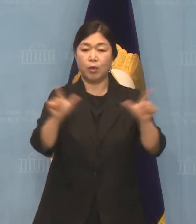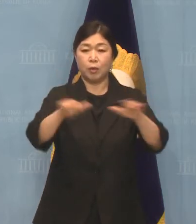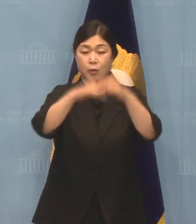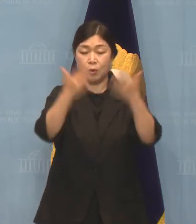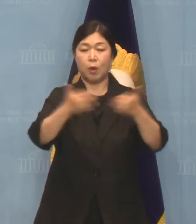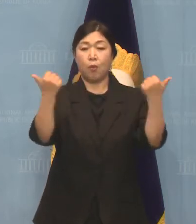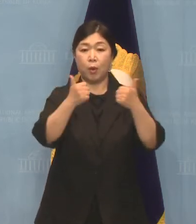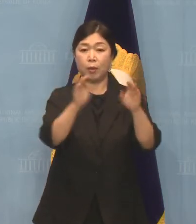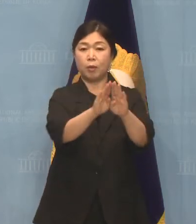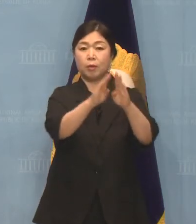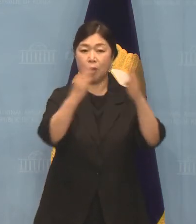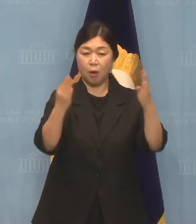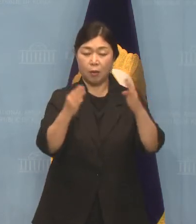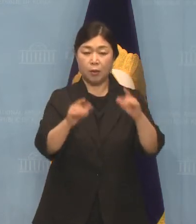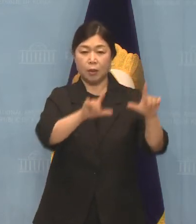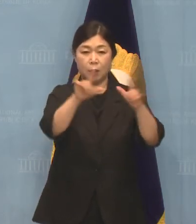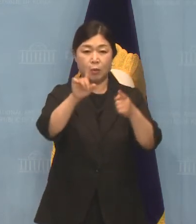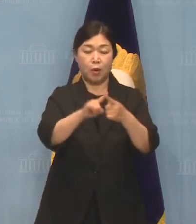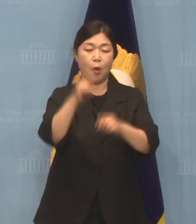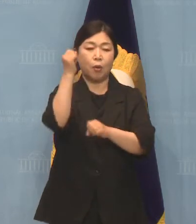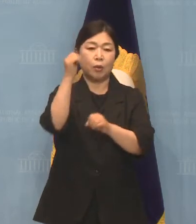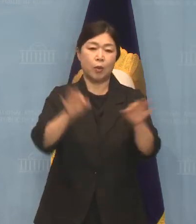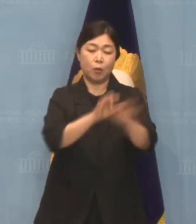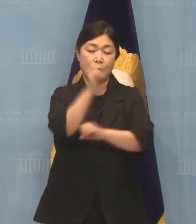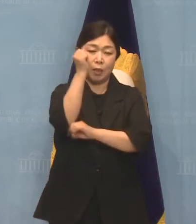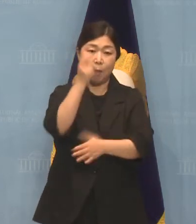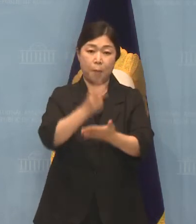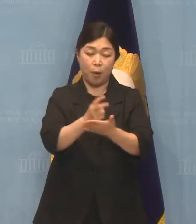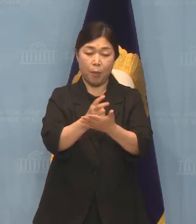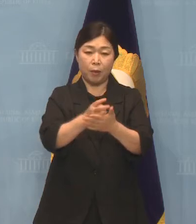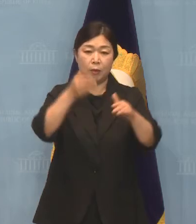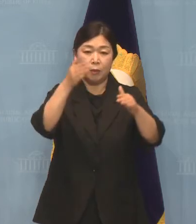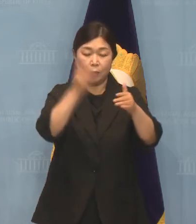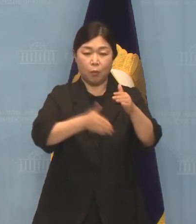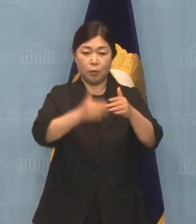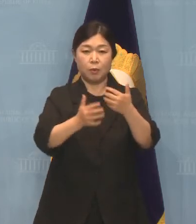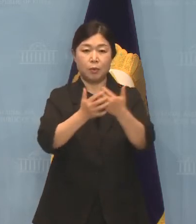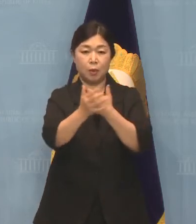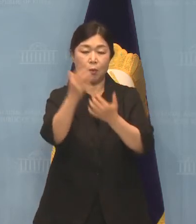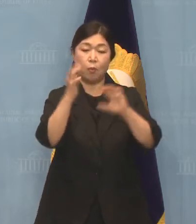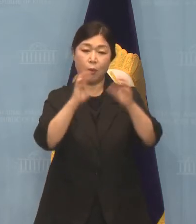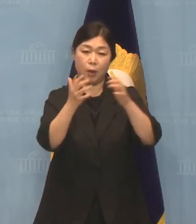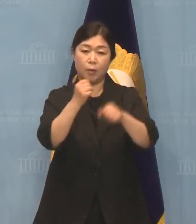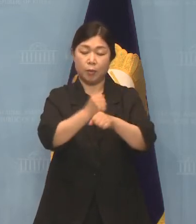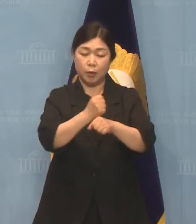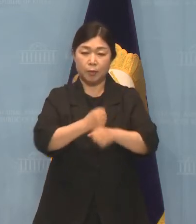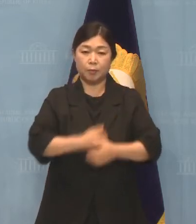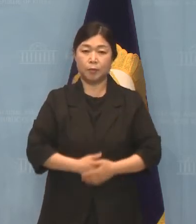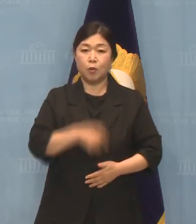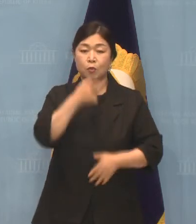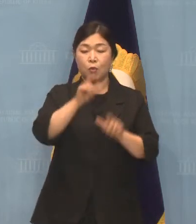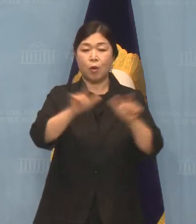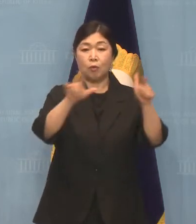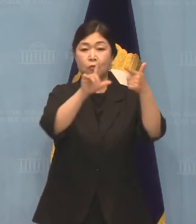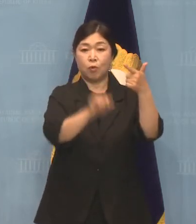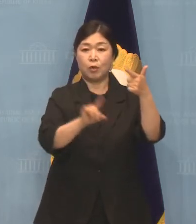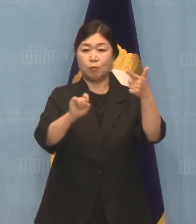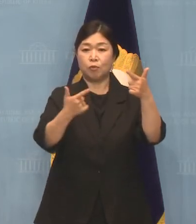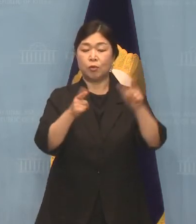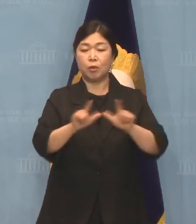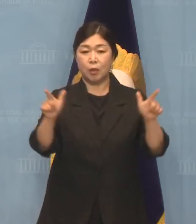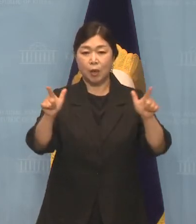열어서 사회적 경제 기본 법안에 대한 공청회를 개최합니다. 아울러 수요일 6월